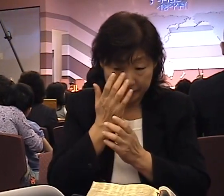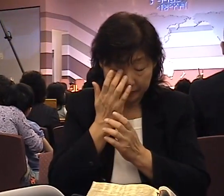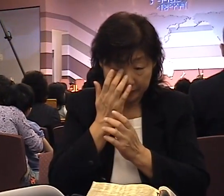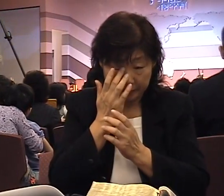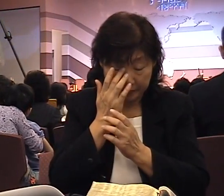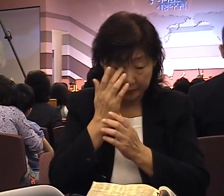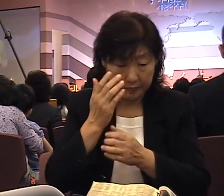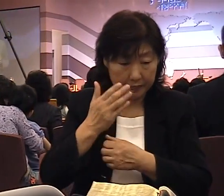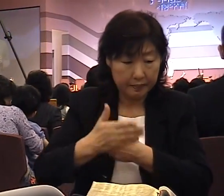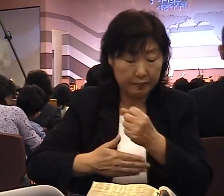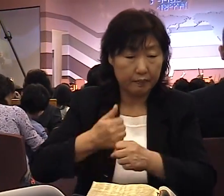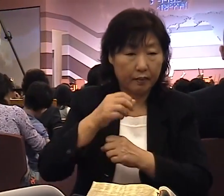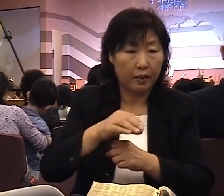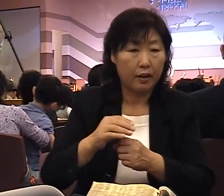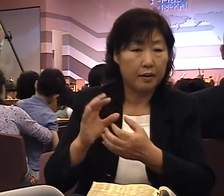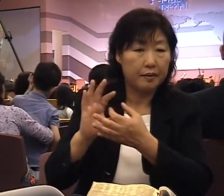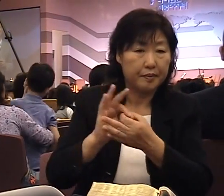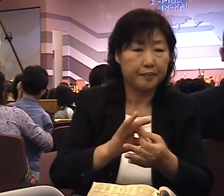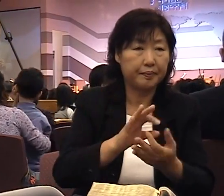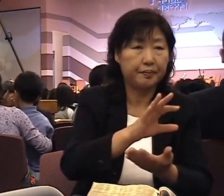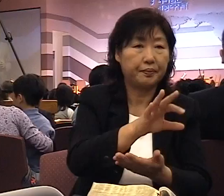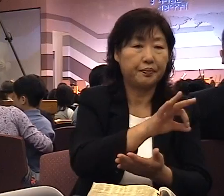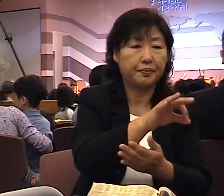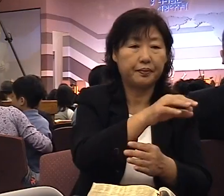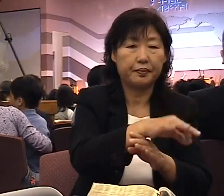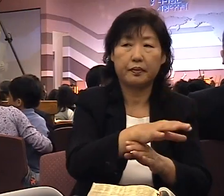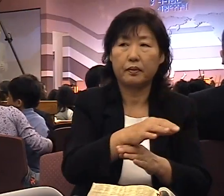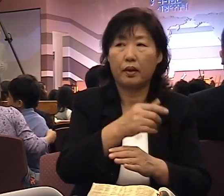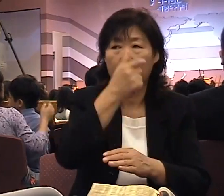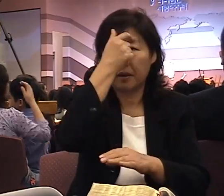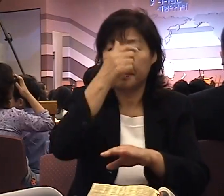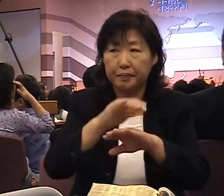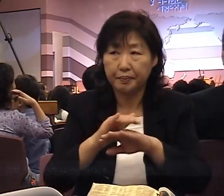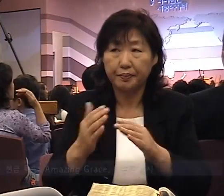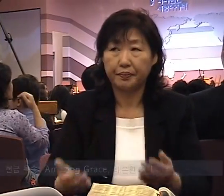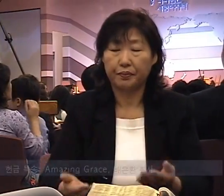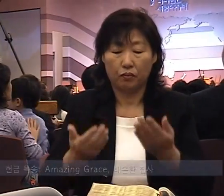하나님 앞에 계속하여 헌금과 예물로 예배를 드리겠습니다.